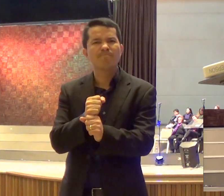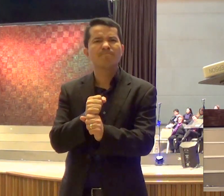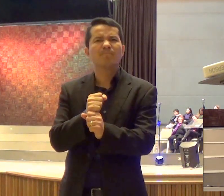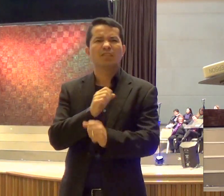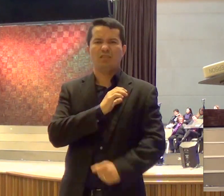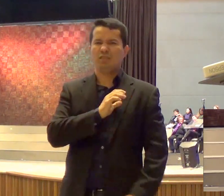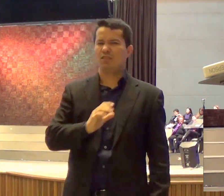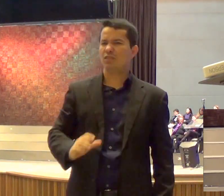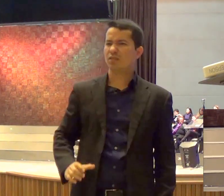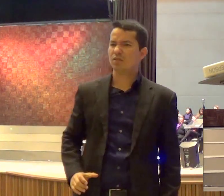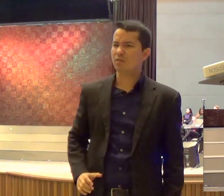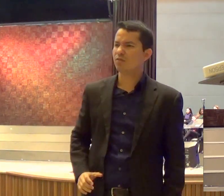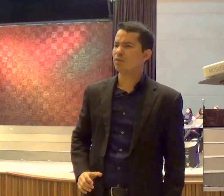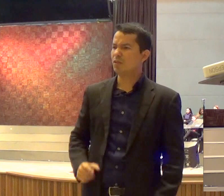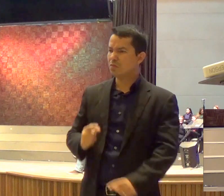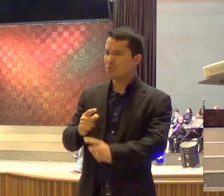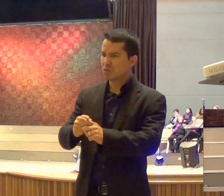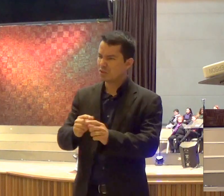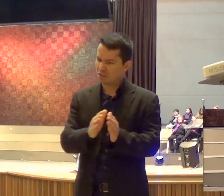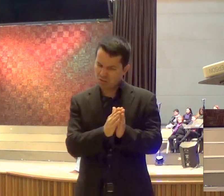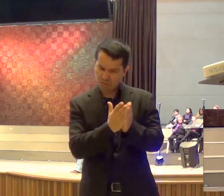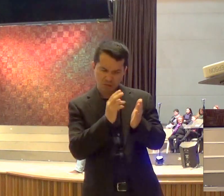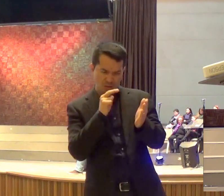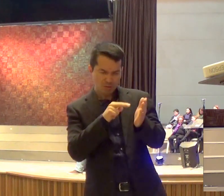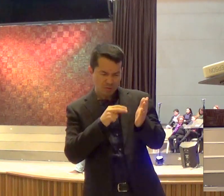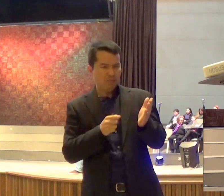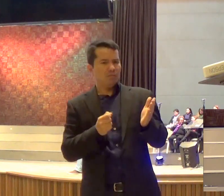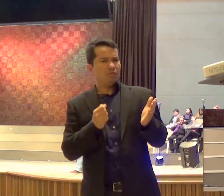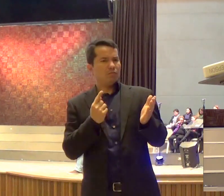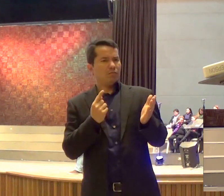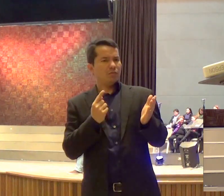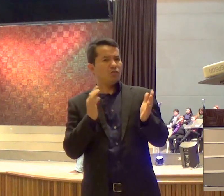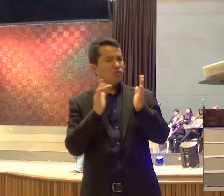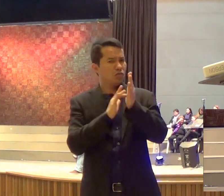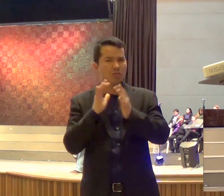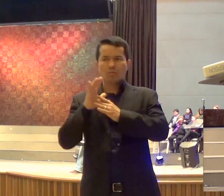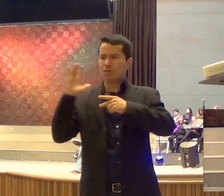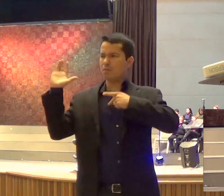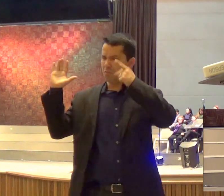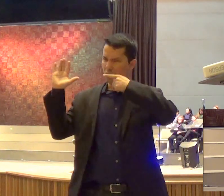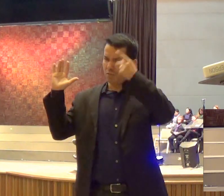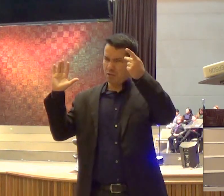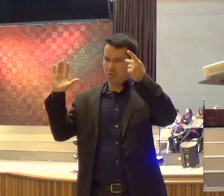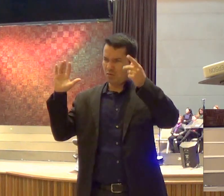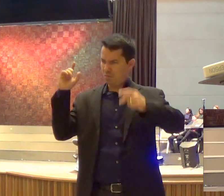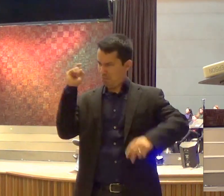porque ele me revela que aquilo que Cristo prometeu